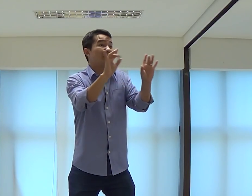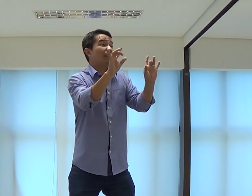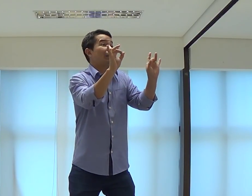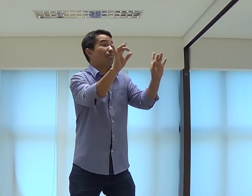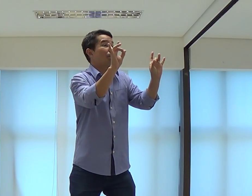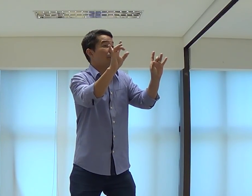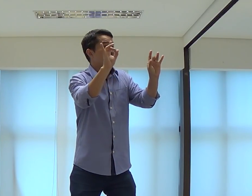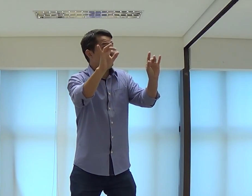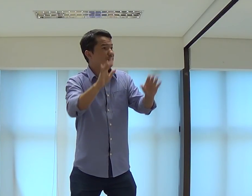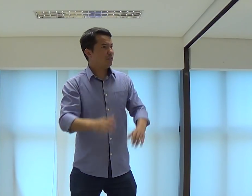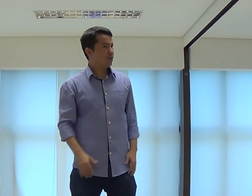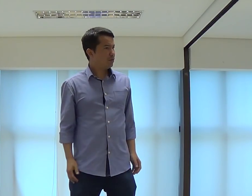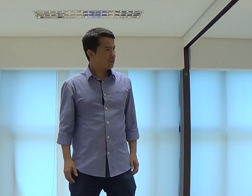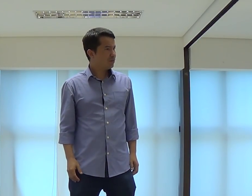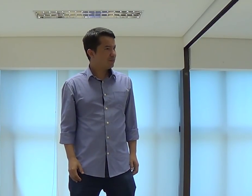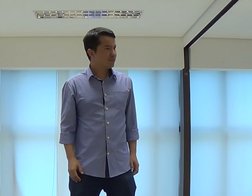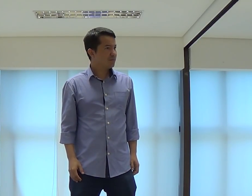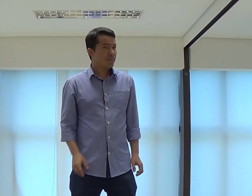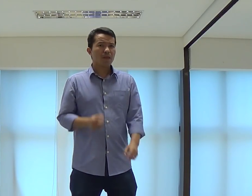Mostrar que vocês são especiais.